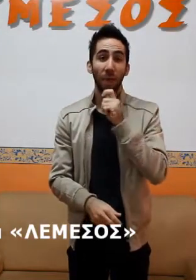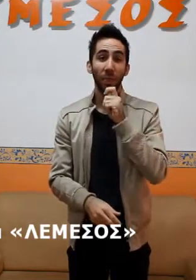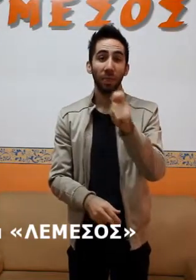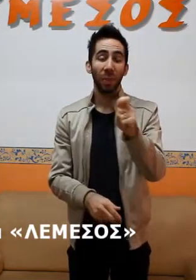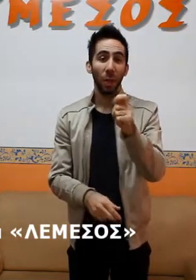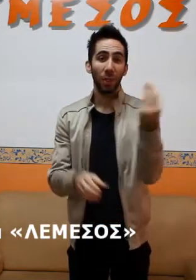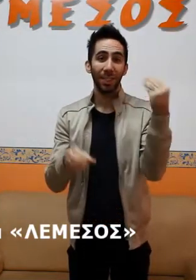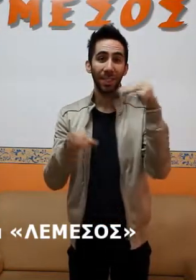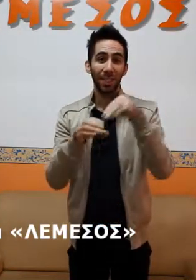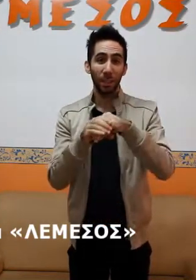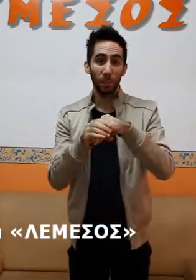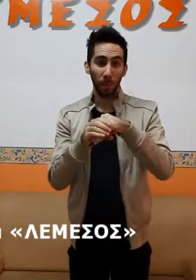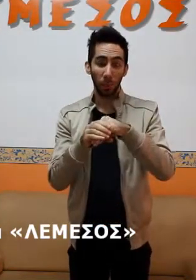συμμετοχής τηλεφωνικώς.